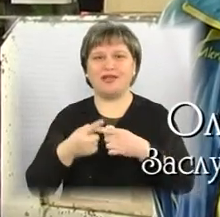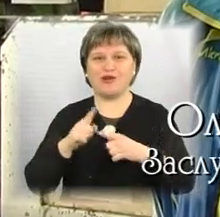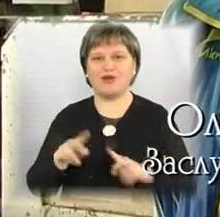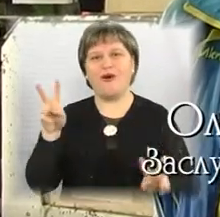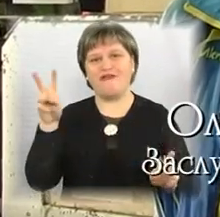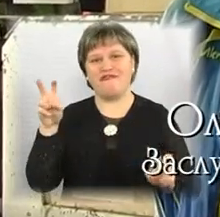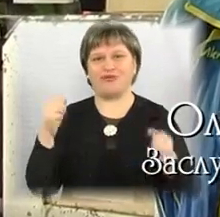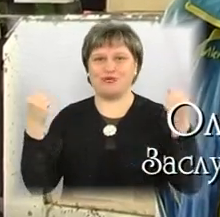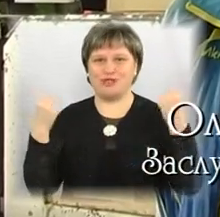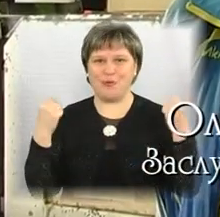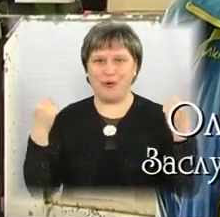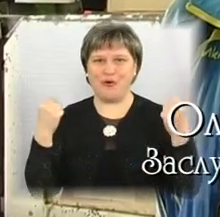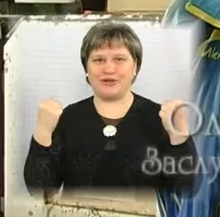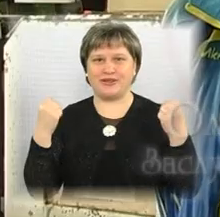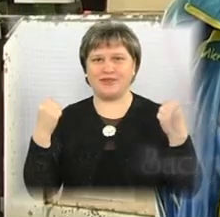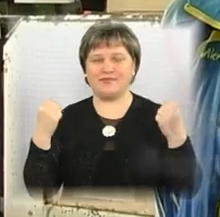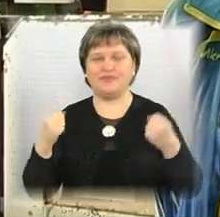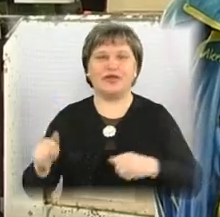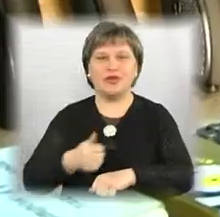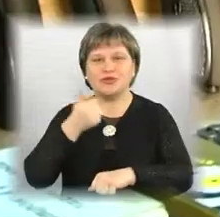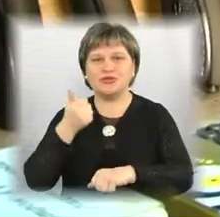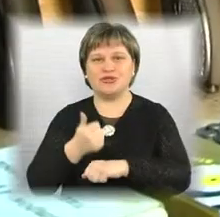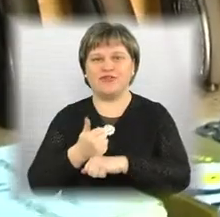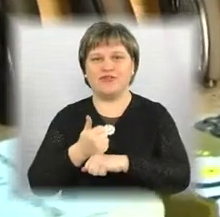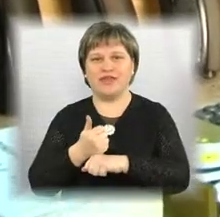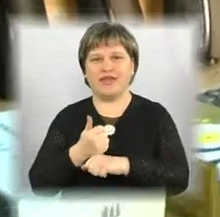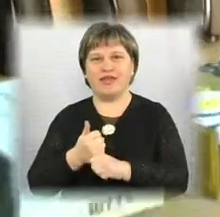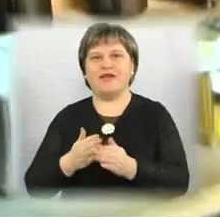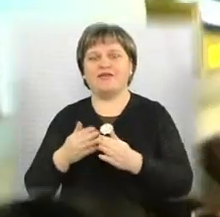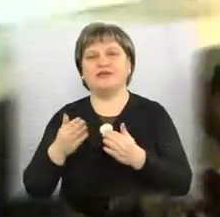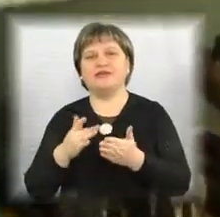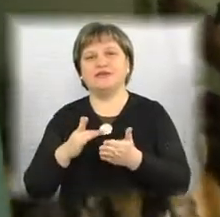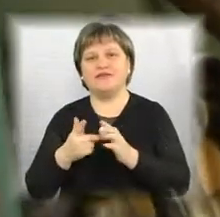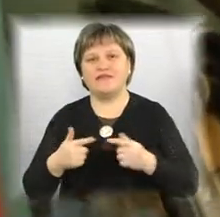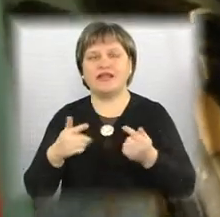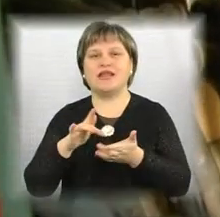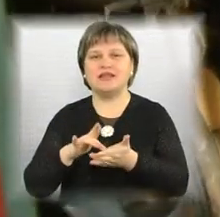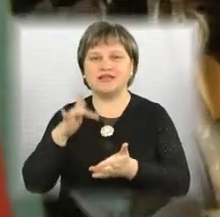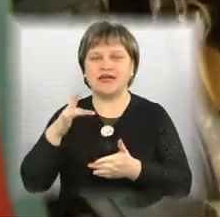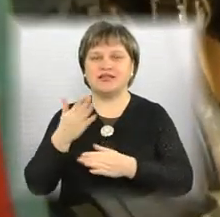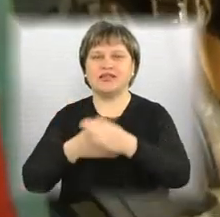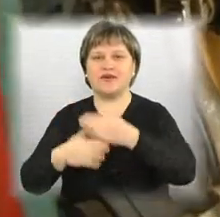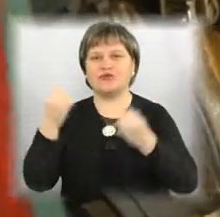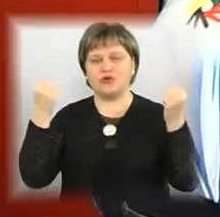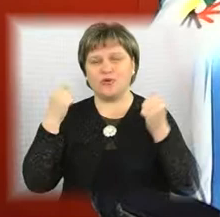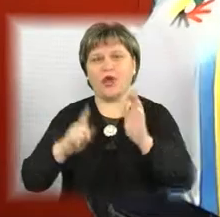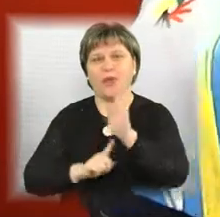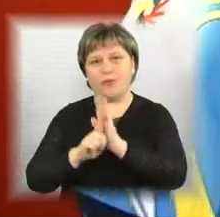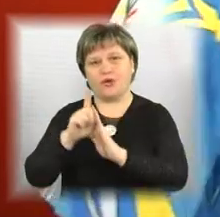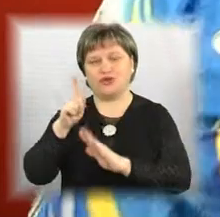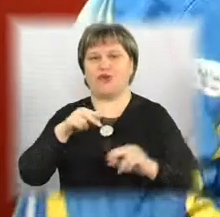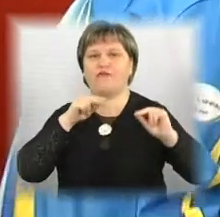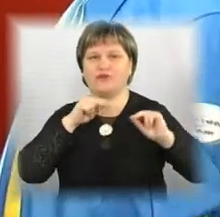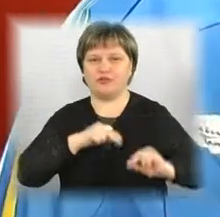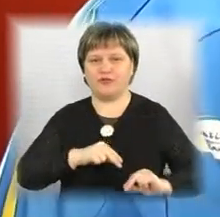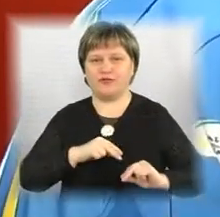І, собственно говоря, відділення кульової стрільби Центру інвалідного спорту Волині почало функціонувати